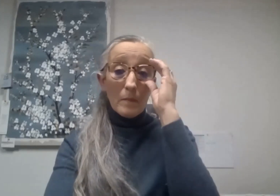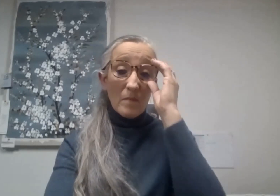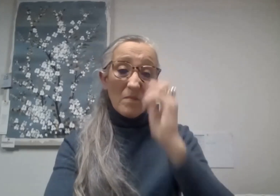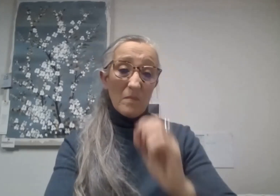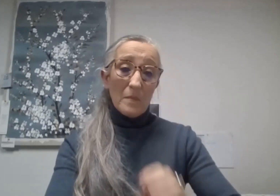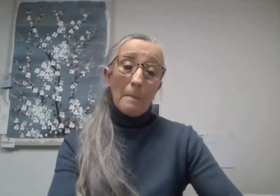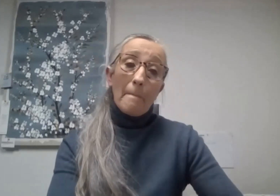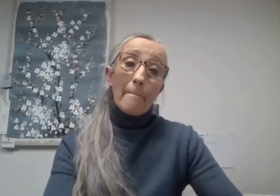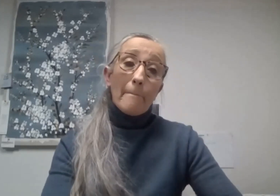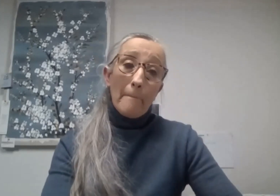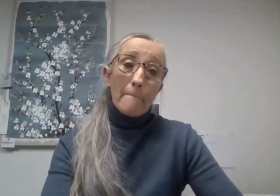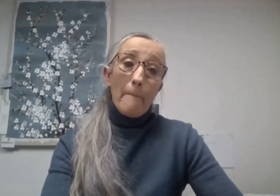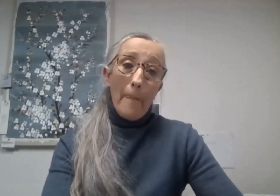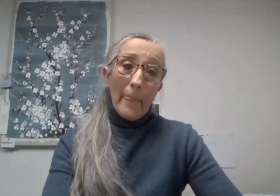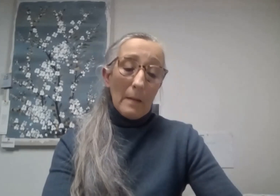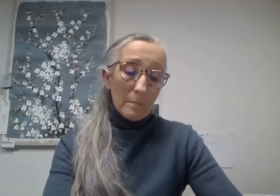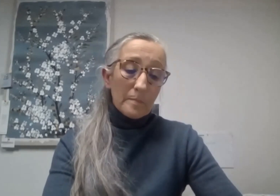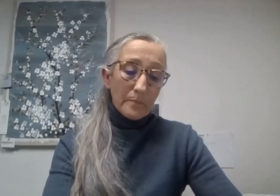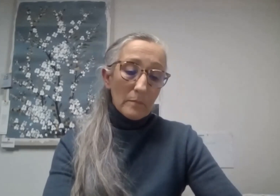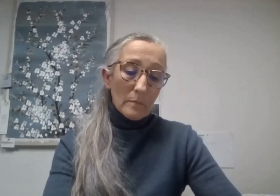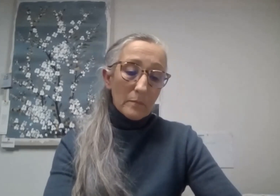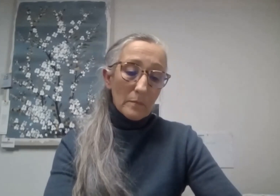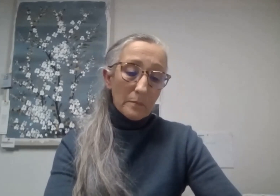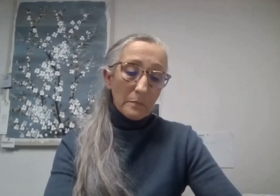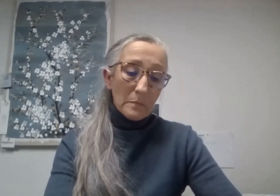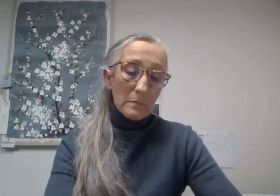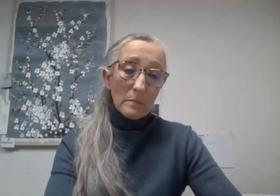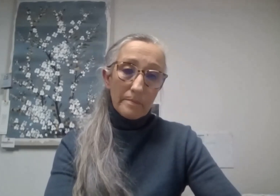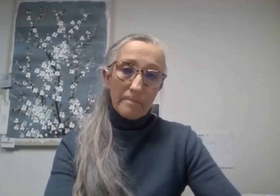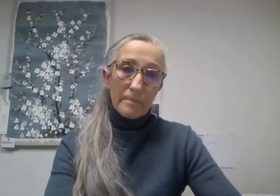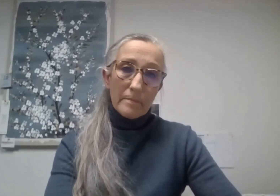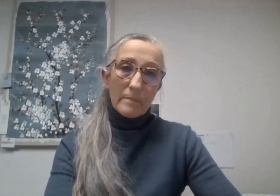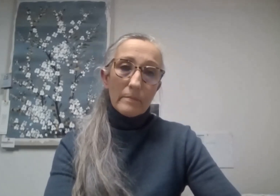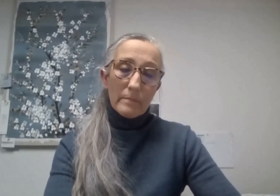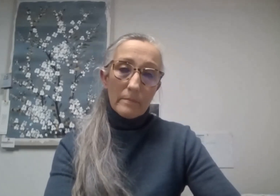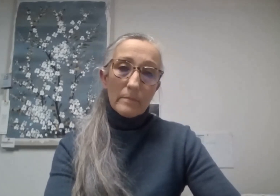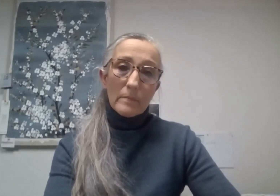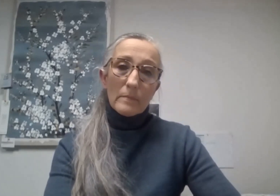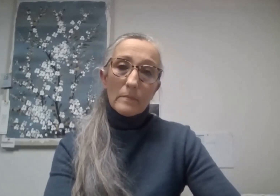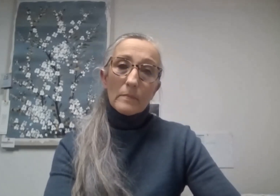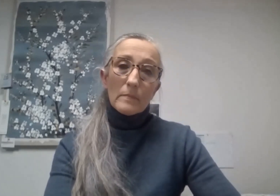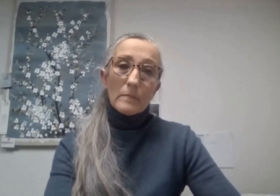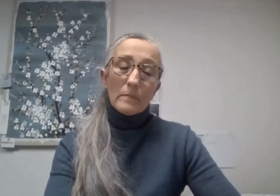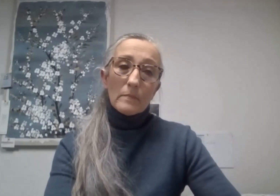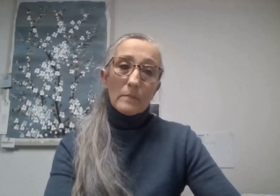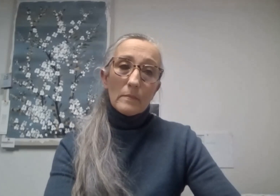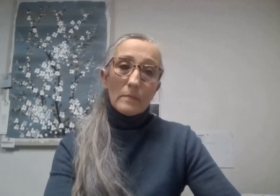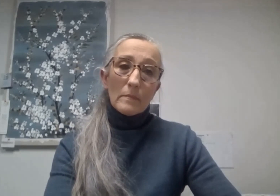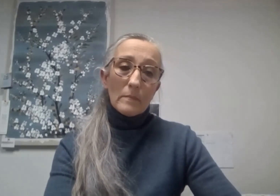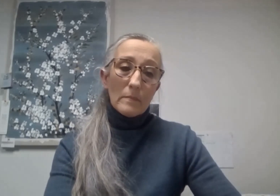qui avaient eu déjà une action particulière et une connaissance du sujet. Et puis